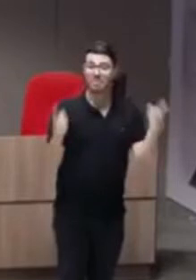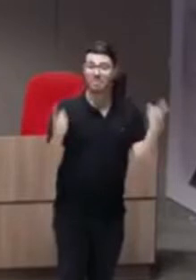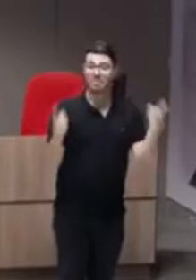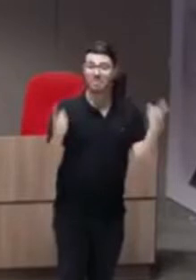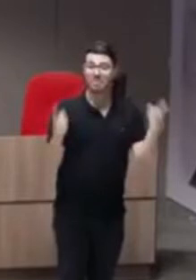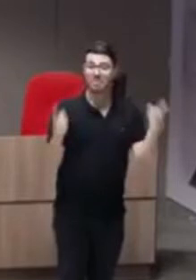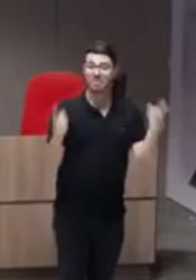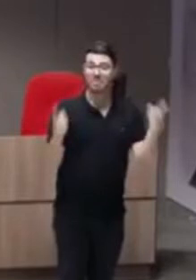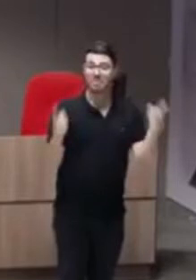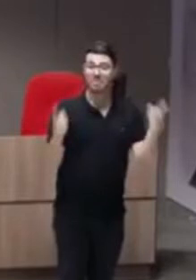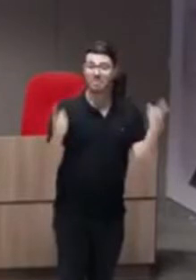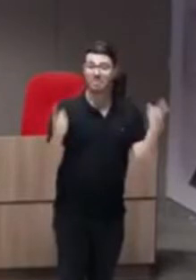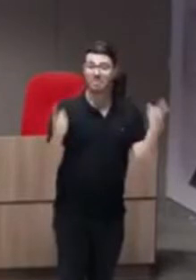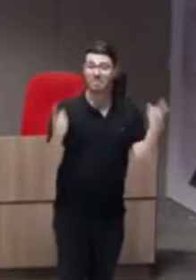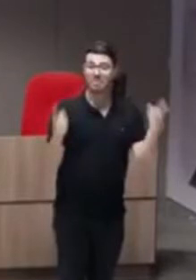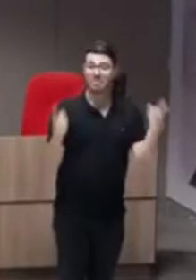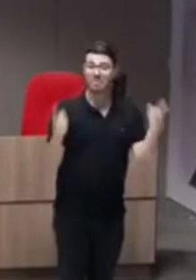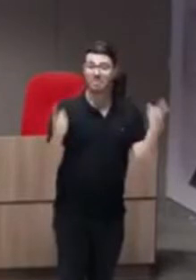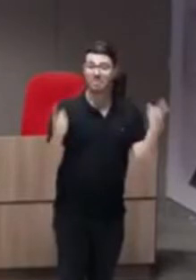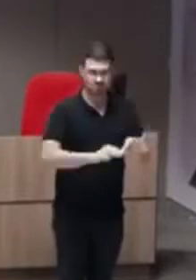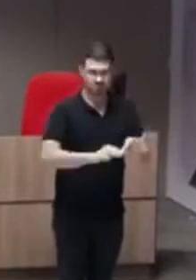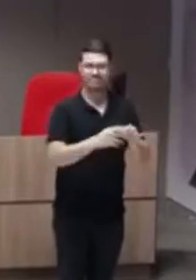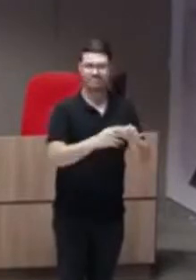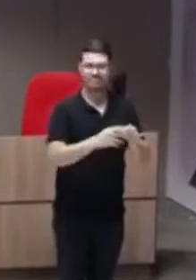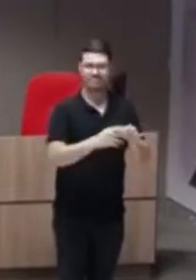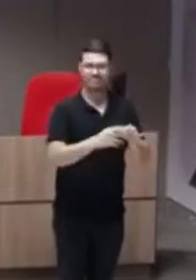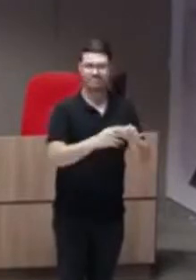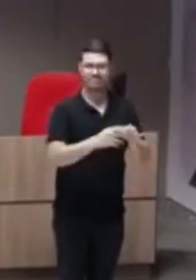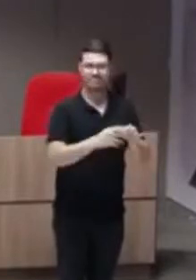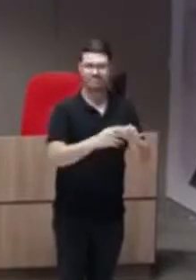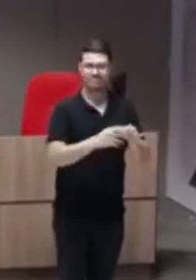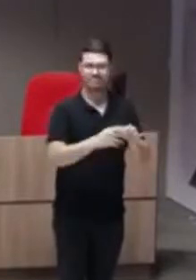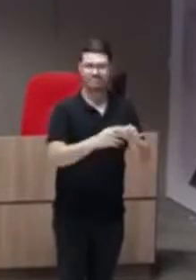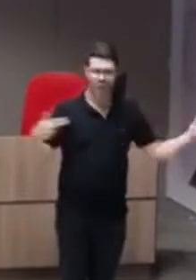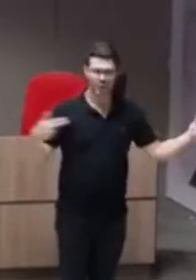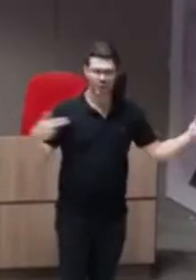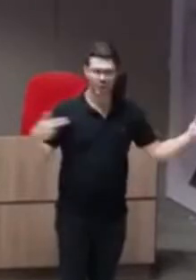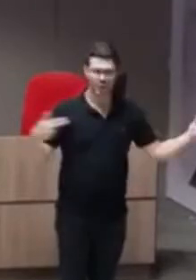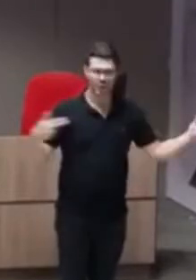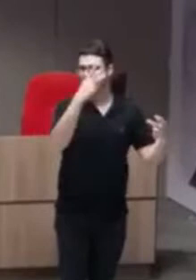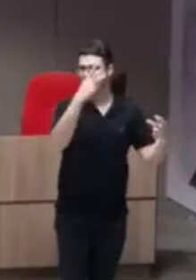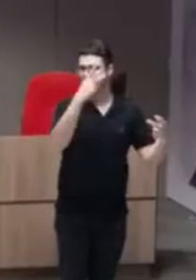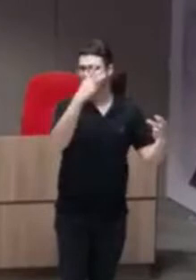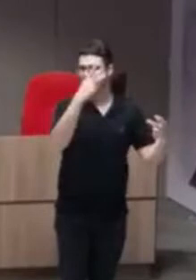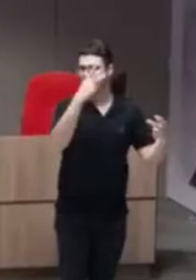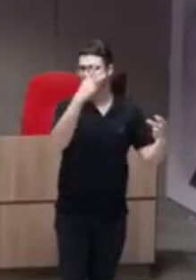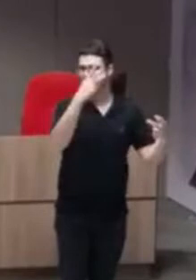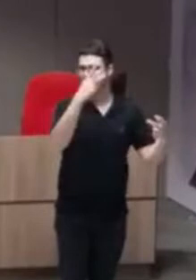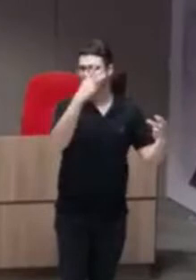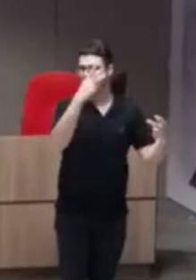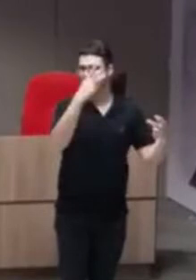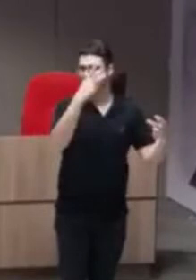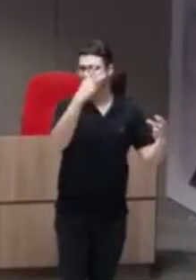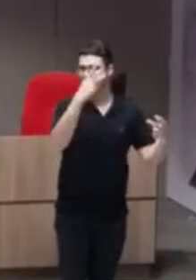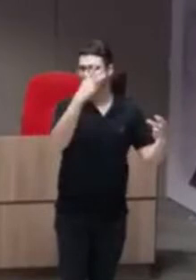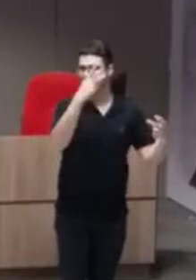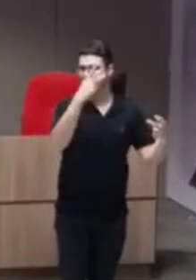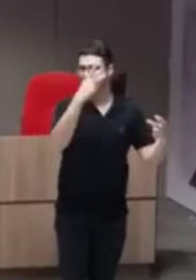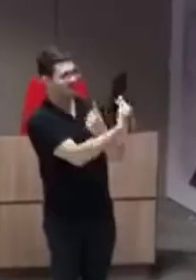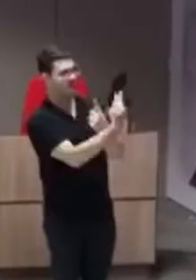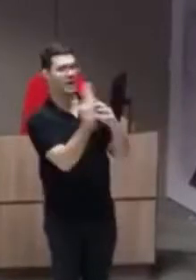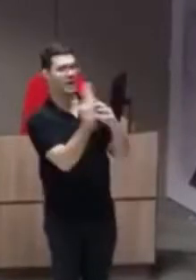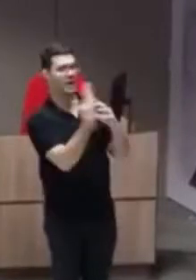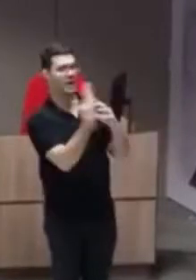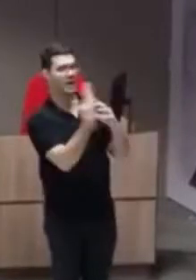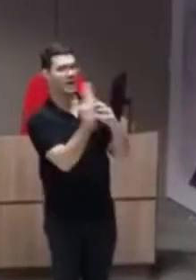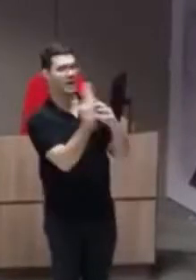né? Esse relatório é fruto de vários olhares, várias perspectivas. Ao total foram mais